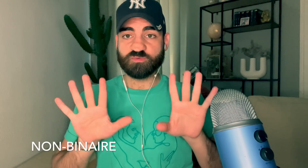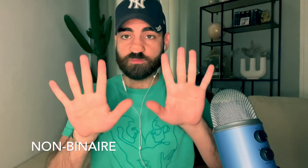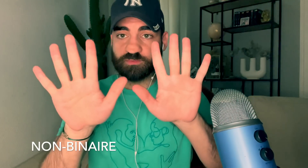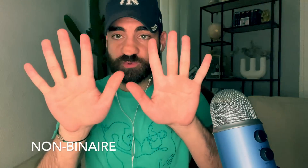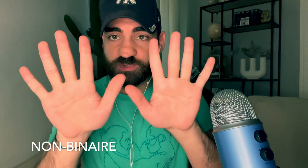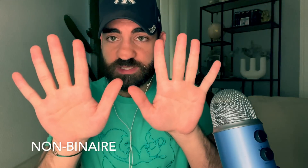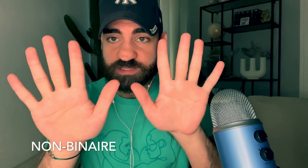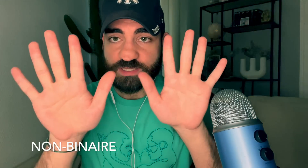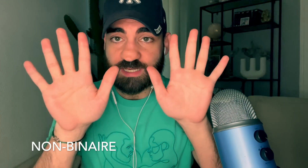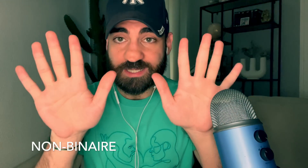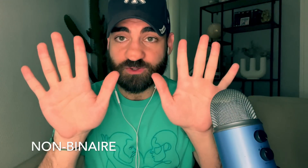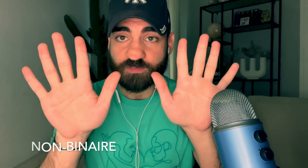on utilise les deux mains